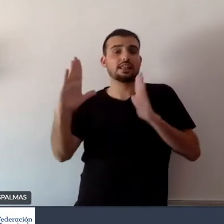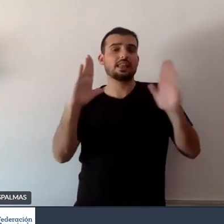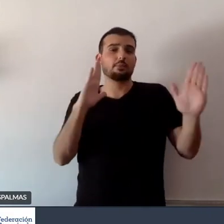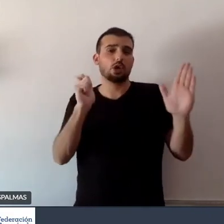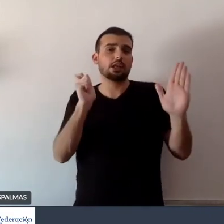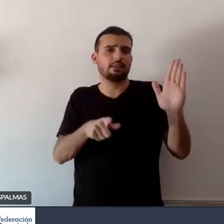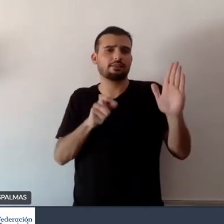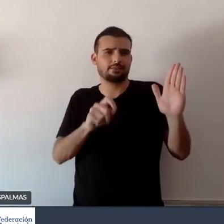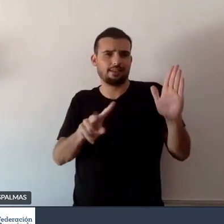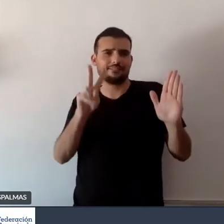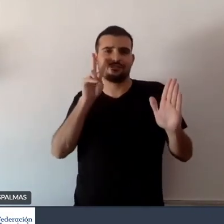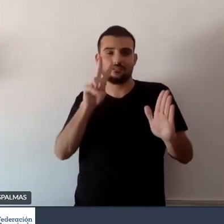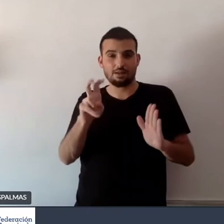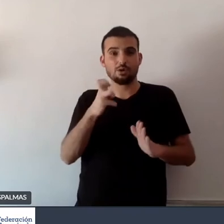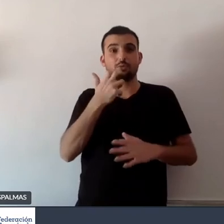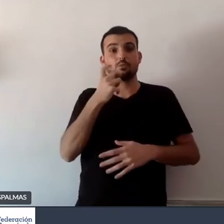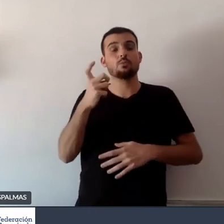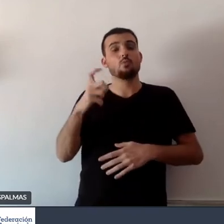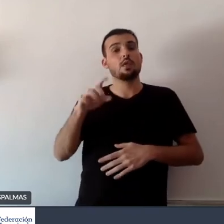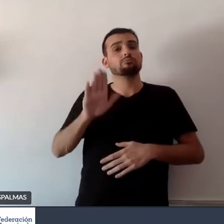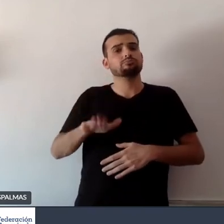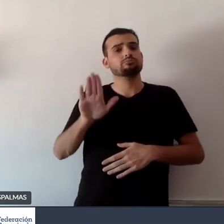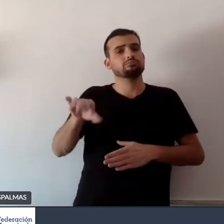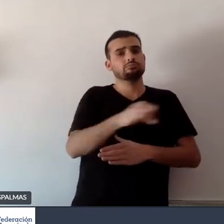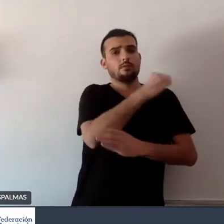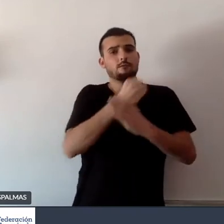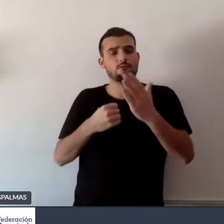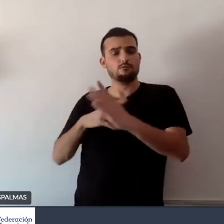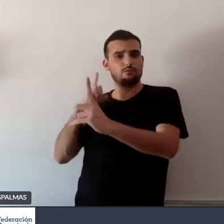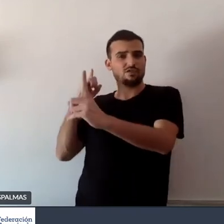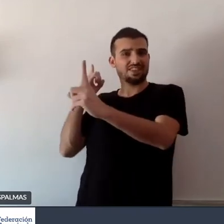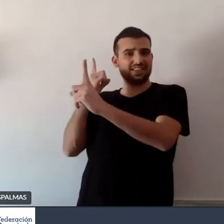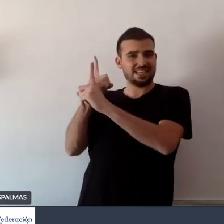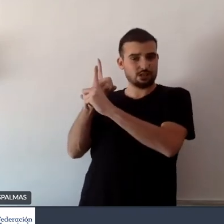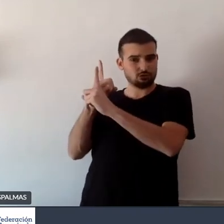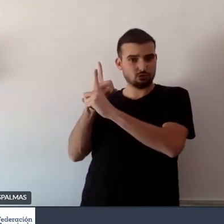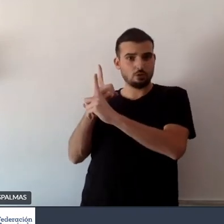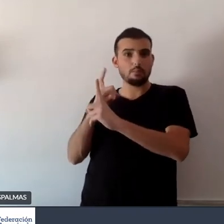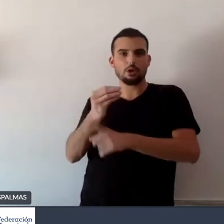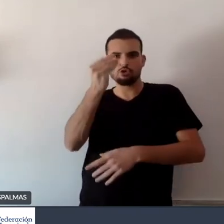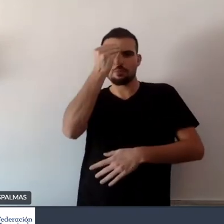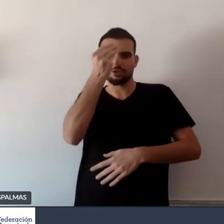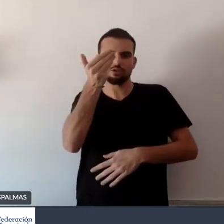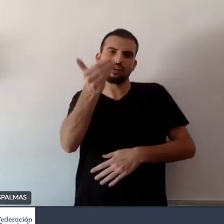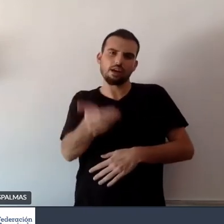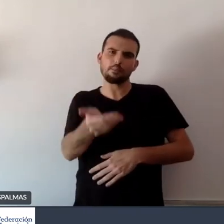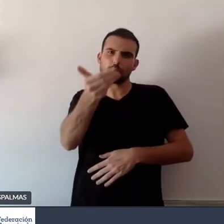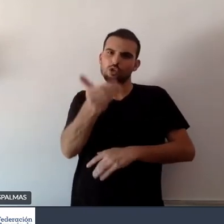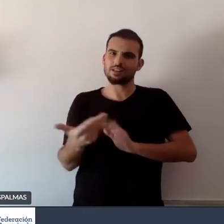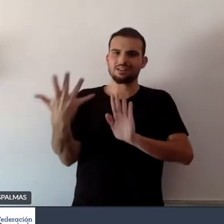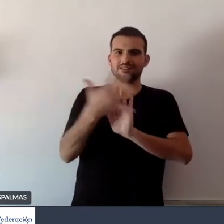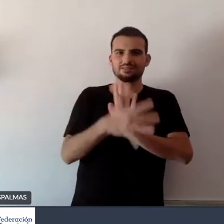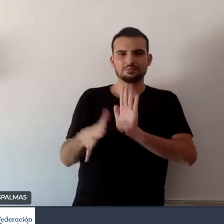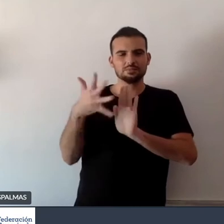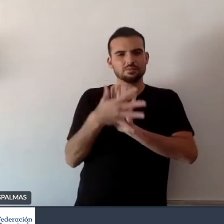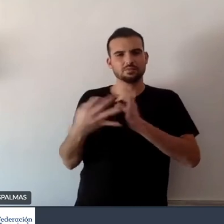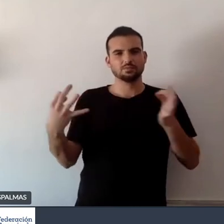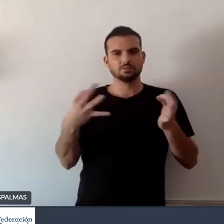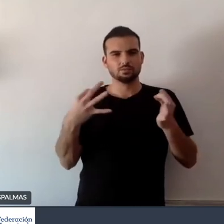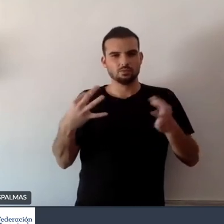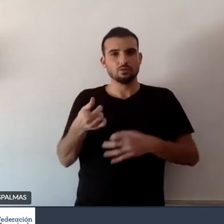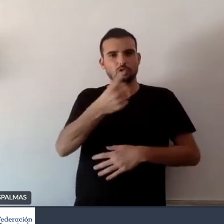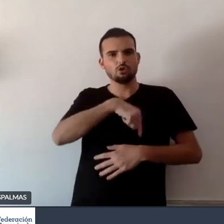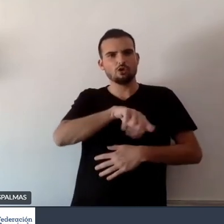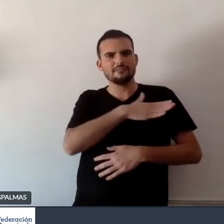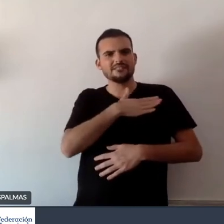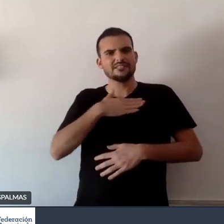para multitud de clinics solamente el bloqueo directo, pero sí que me parece importante definir qué queremos hacer con